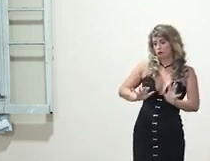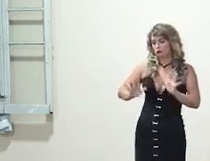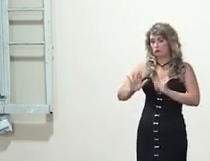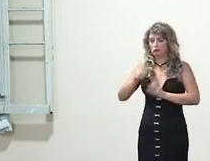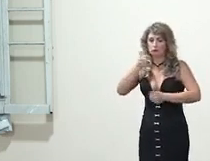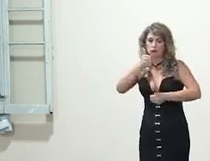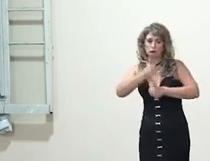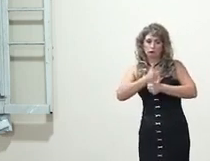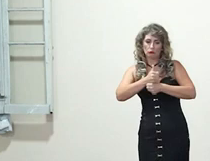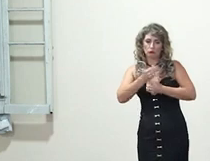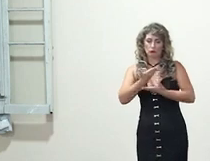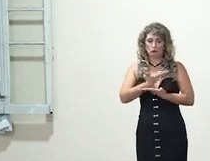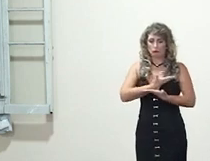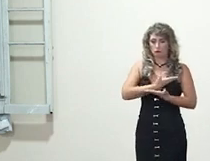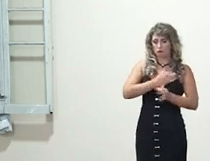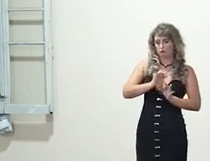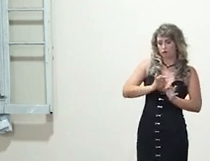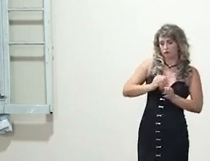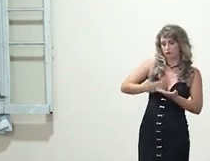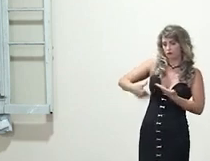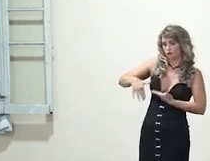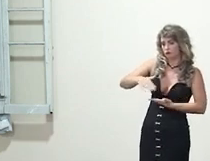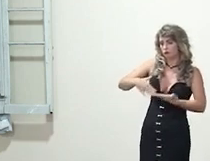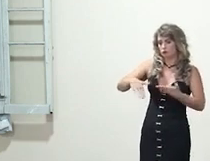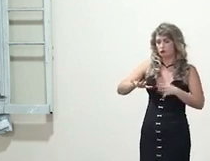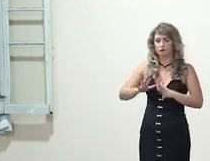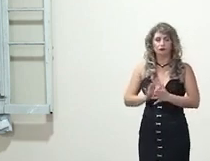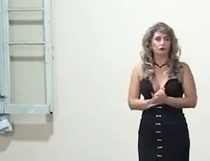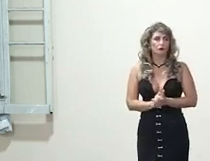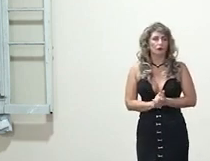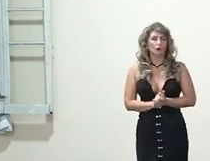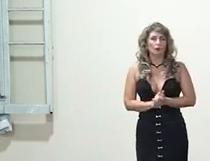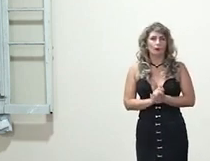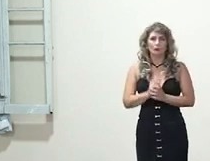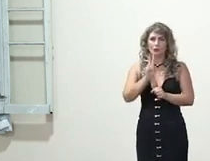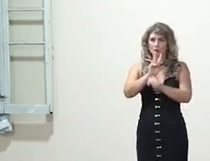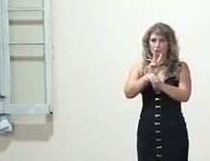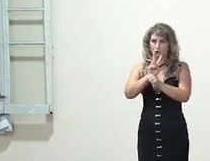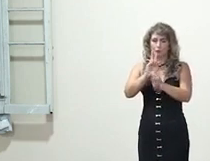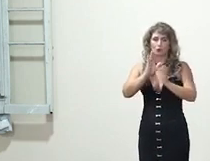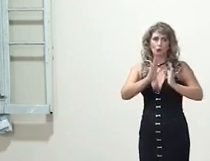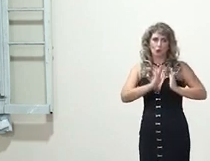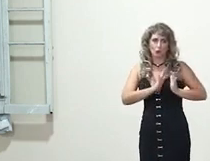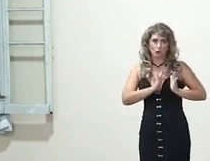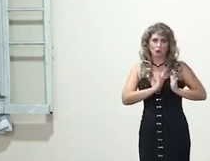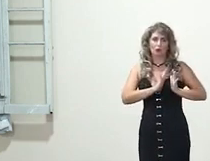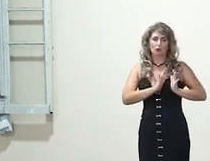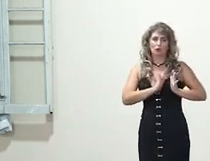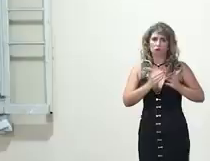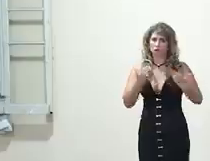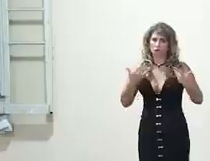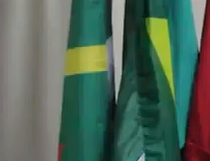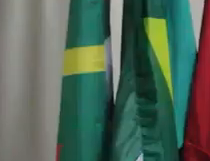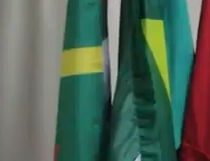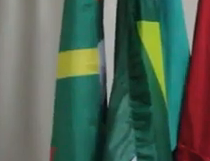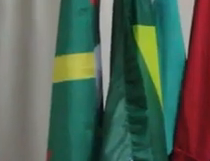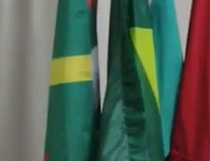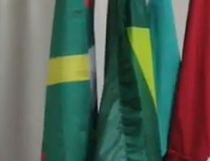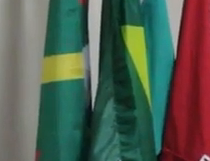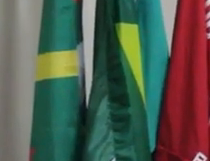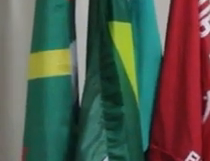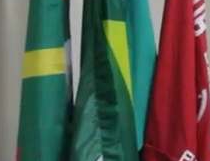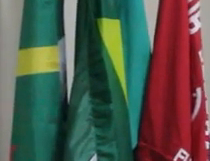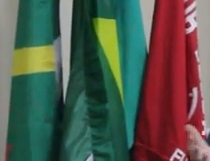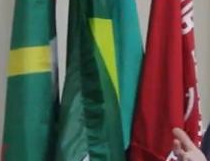diretor, acompanhei, assim, foi puto para a parte do patrimônio, sinceramente não mudou nada para mim, não vi nenhuma,